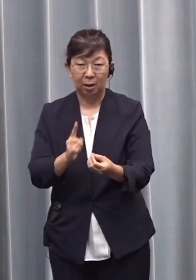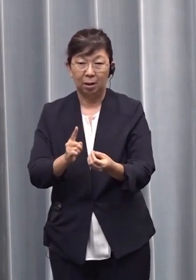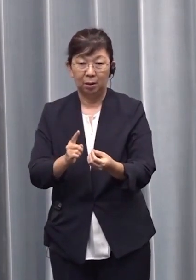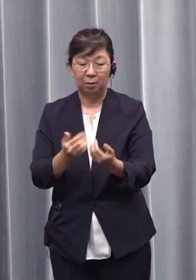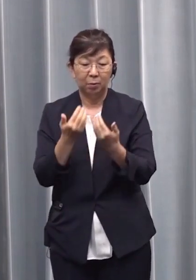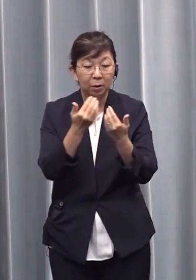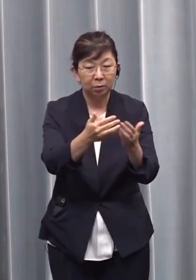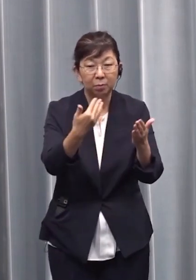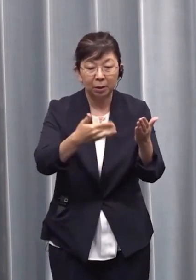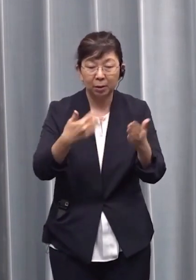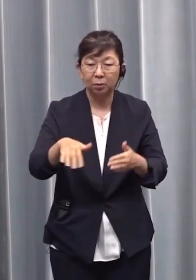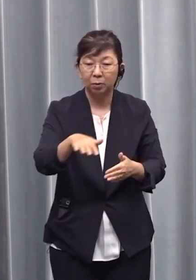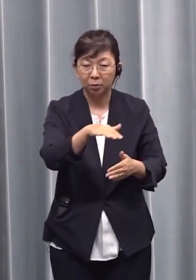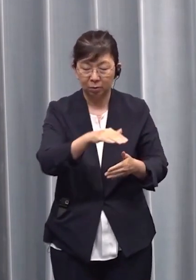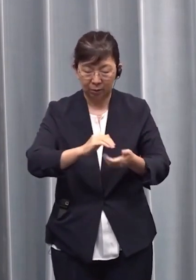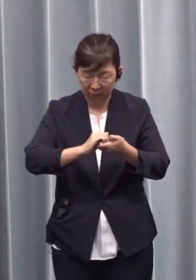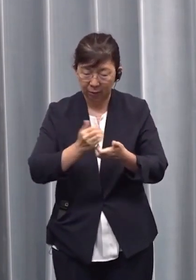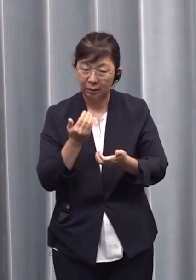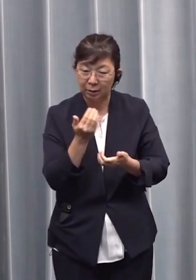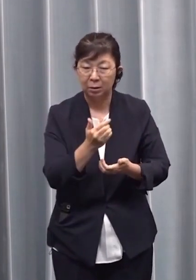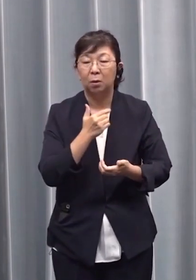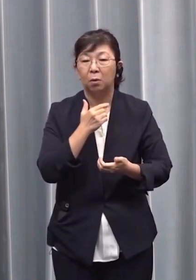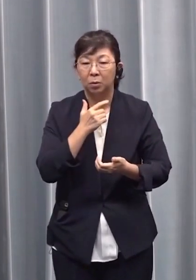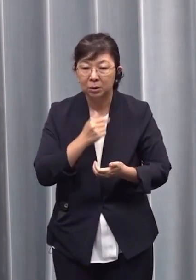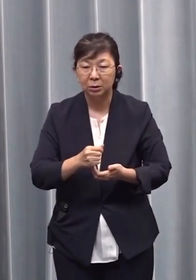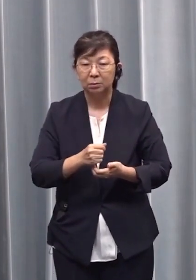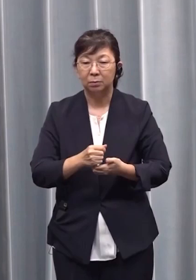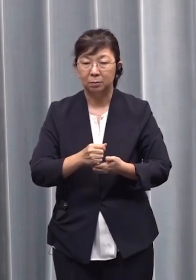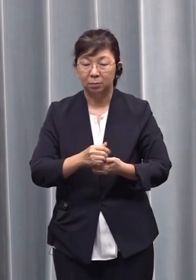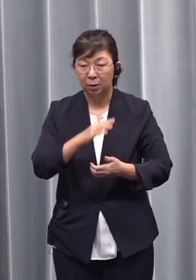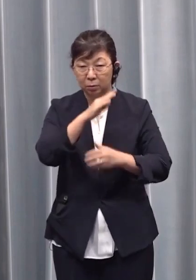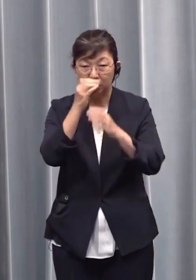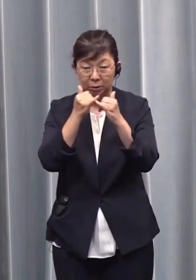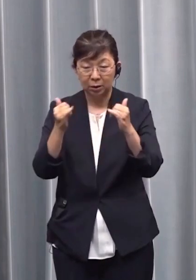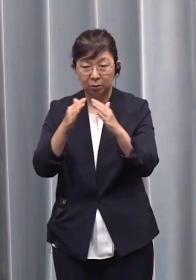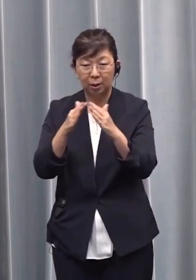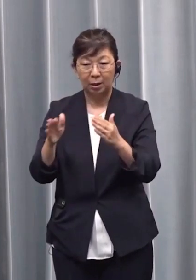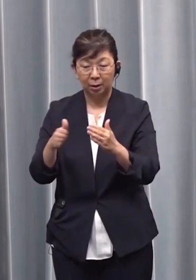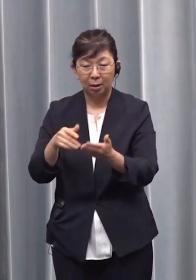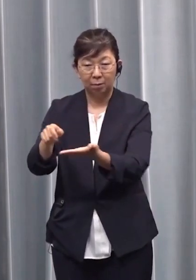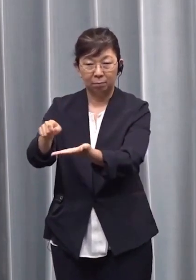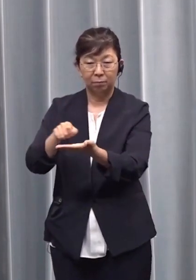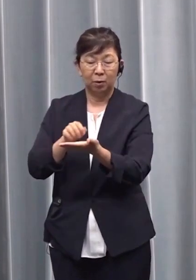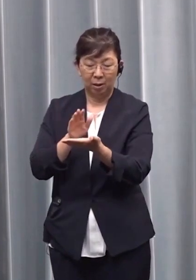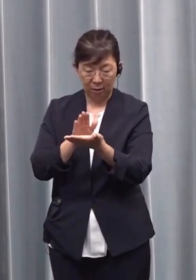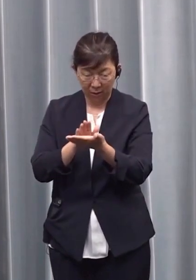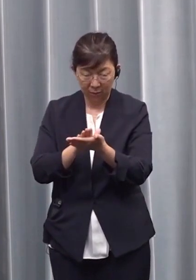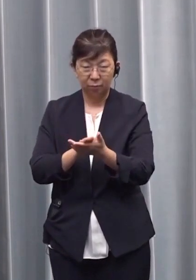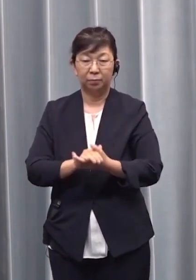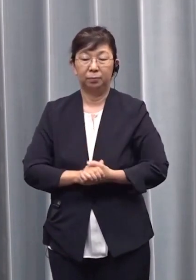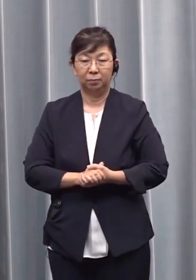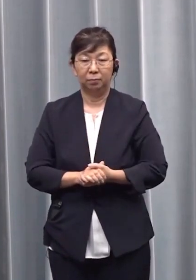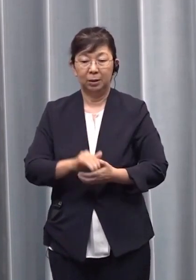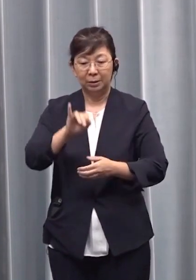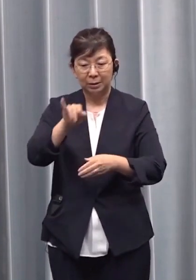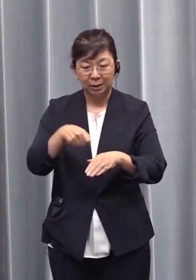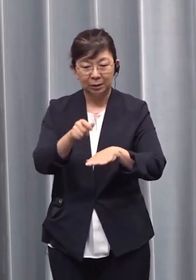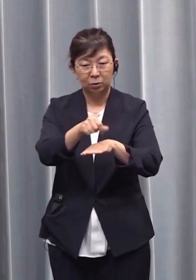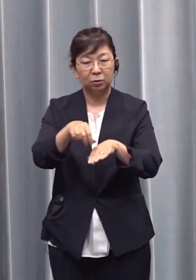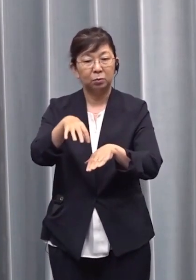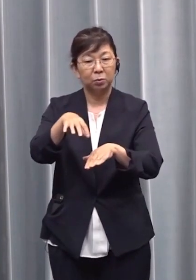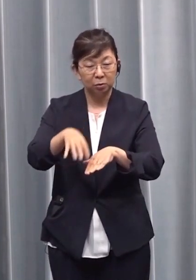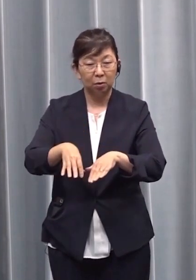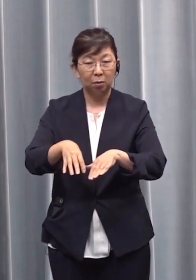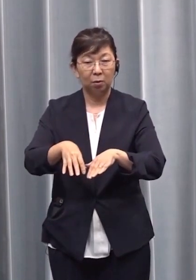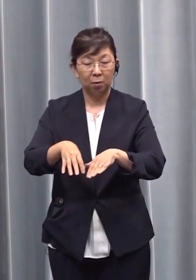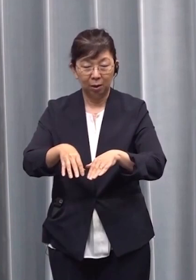聞いてない方たちに聞いてほしいという声が再び当事者の会から出ていることと、それからすでにそのジャニーズ事務所が正式な発